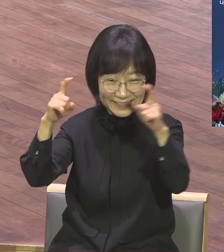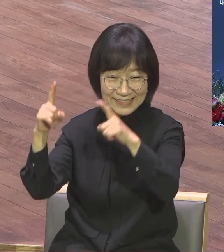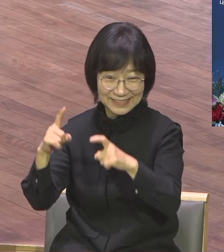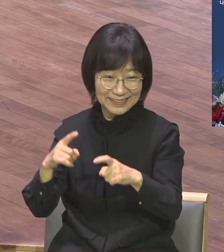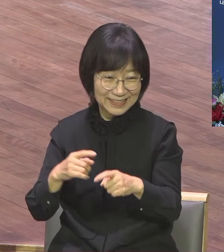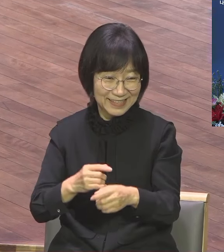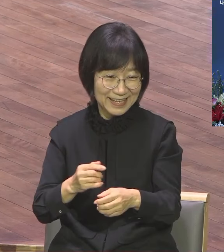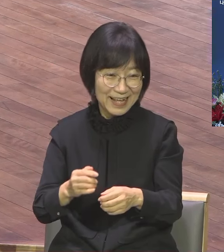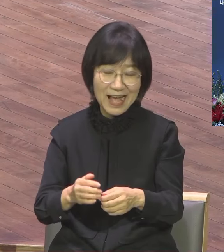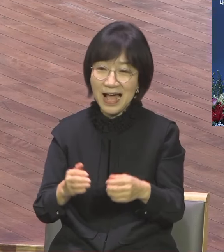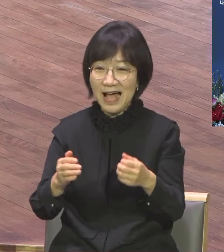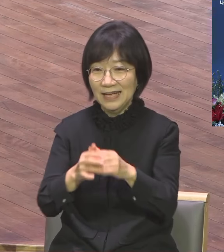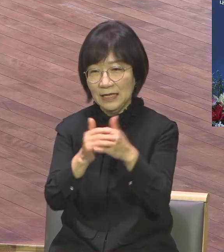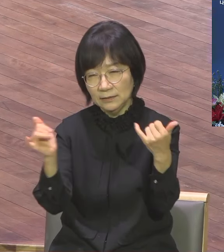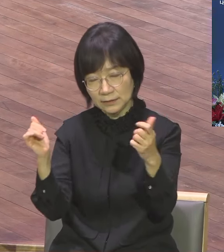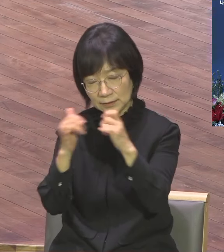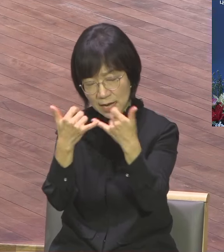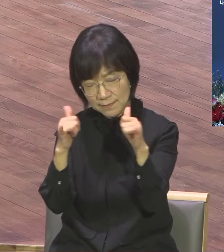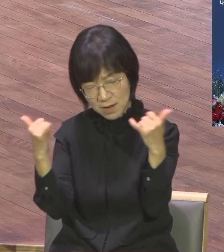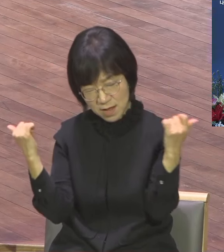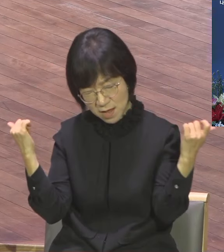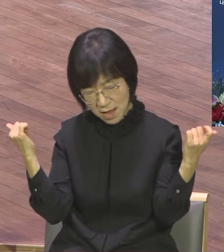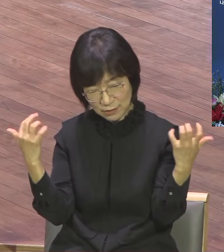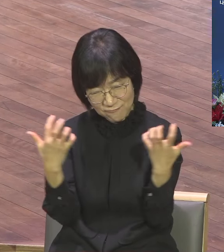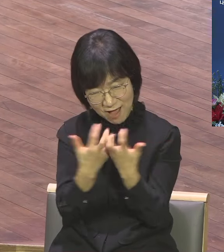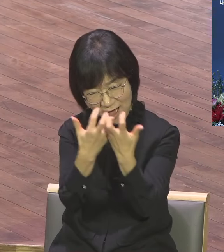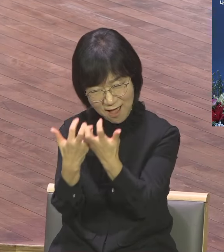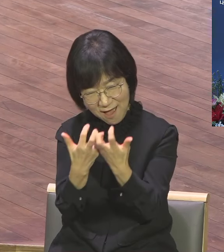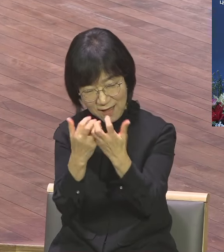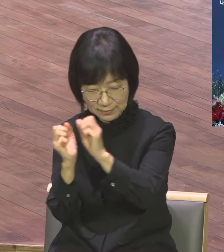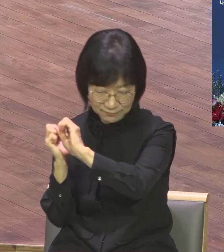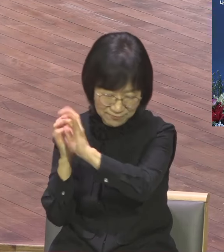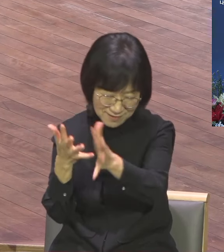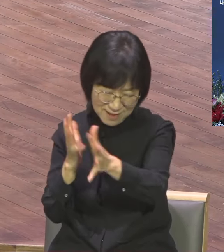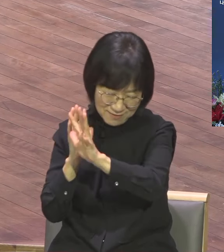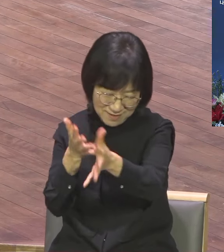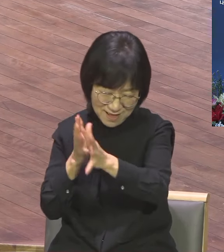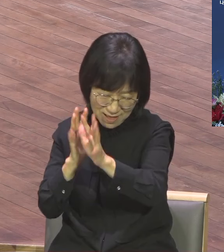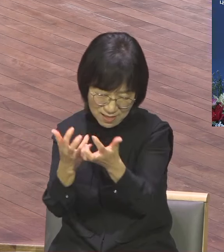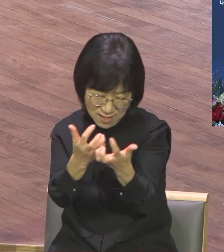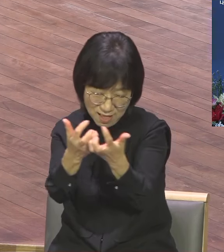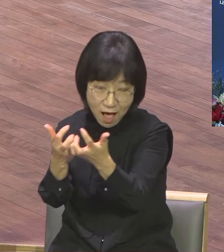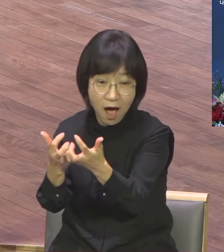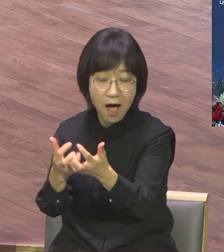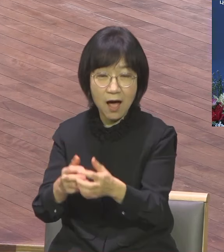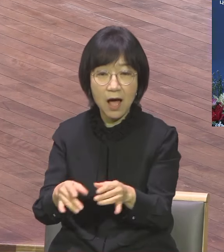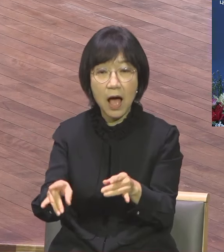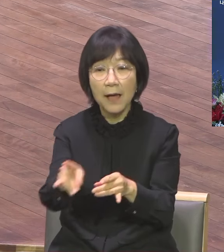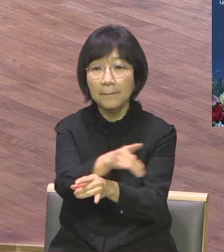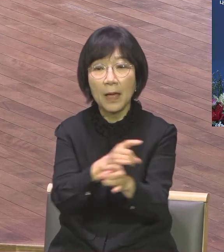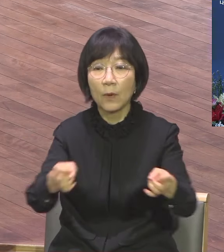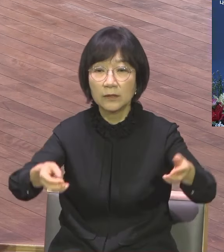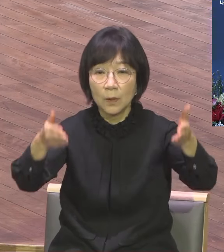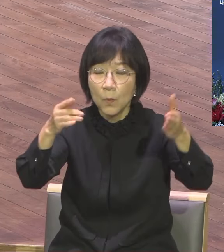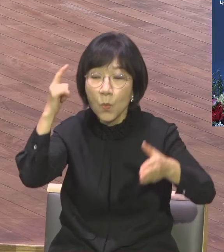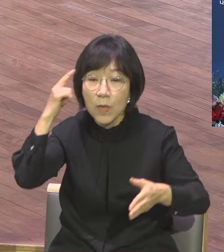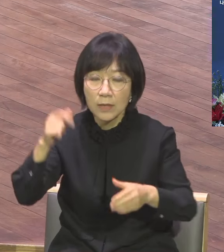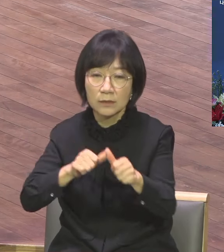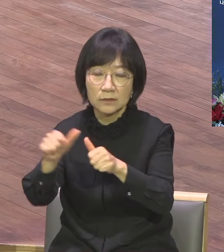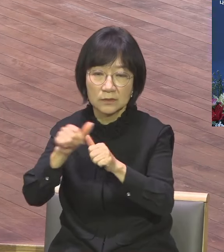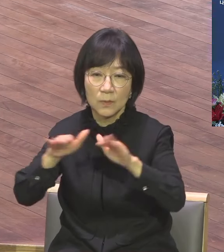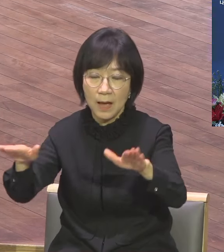어디냐 이게 사람들 관심사예요. 유명 백화점들이 크리스마스 시즌만 되면 핫플레이스에